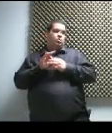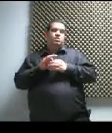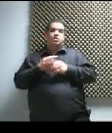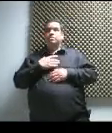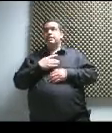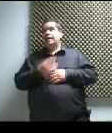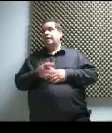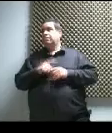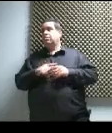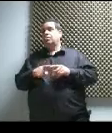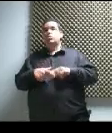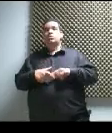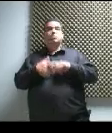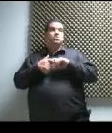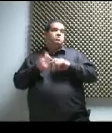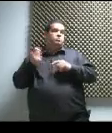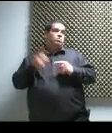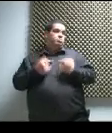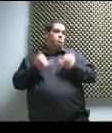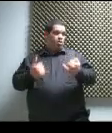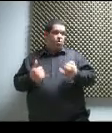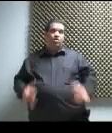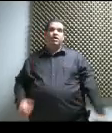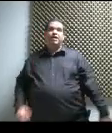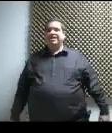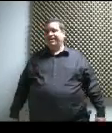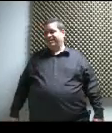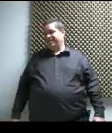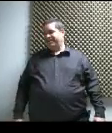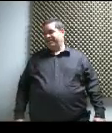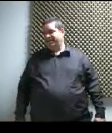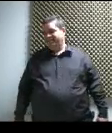encanta, pero vamos a una pausa y volvemos ya. Vamos una pausa.